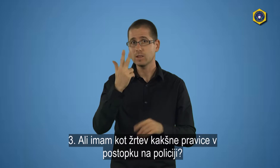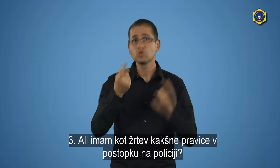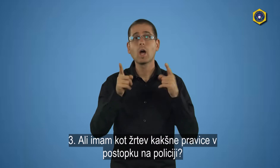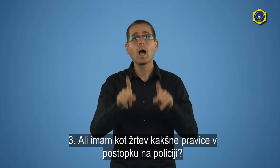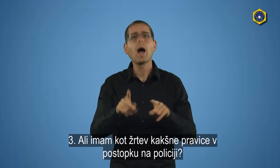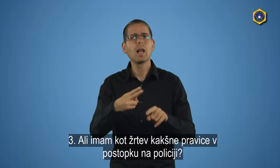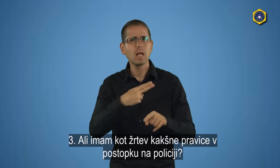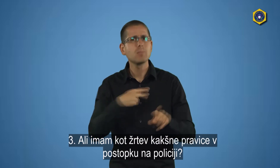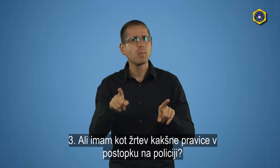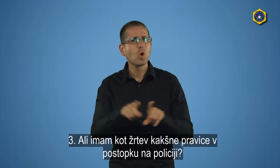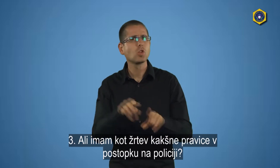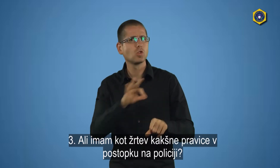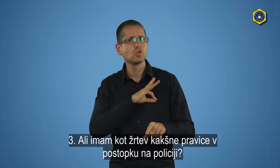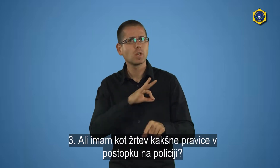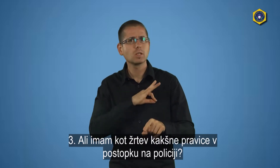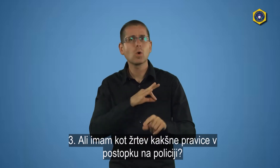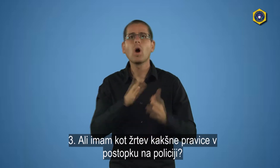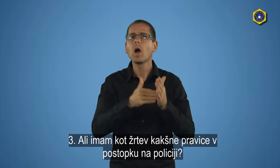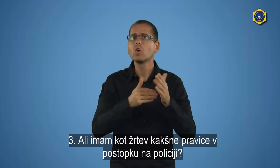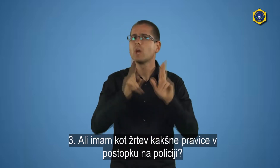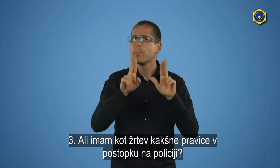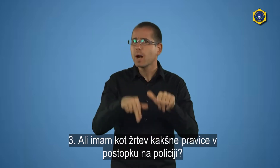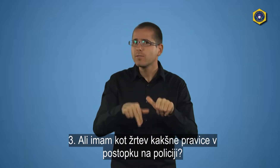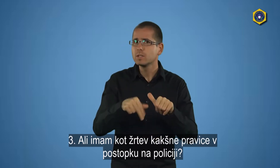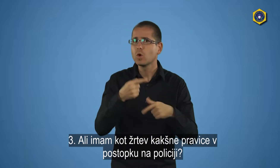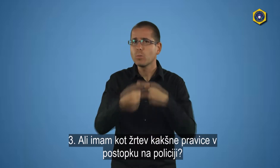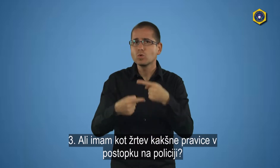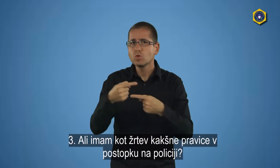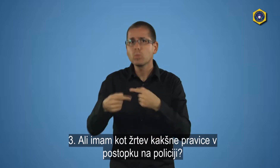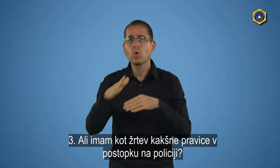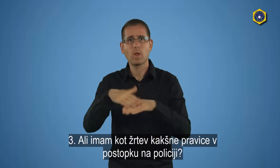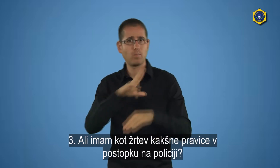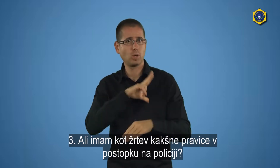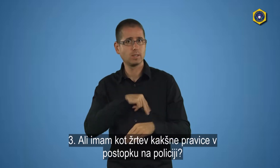Tretjič, ali imam kot žrtev kakšne pravice v postopku na policiji?